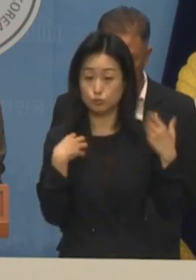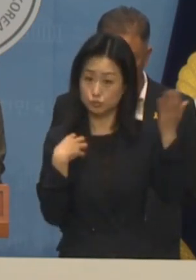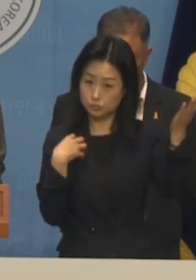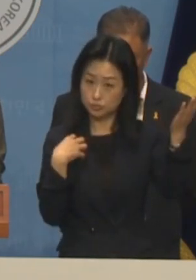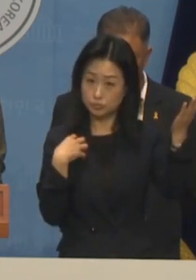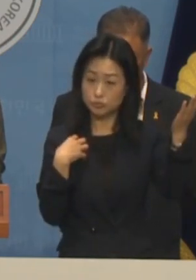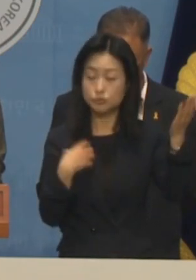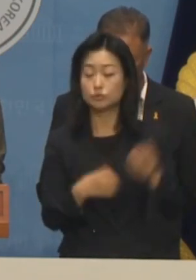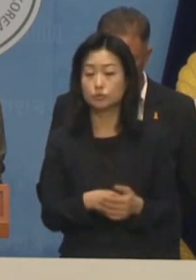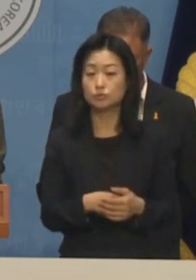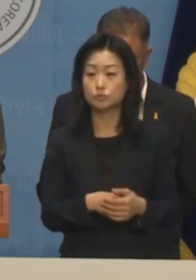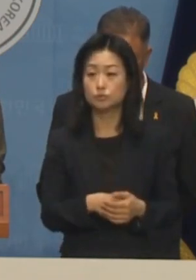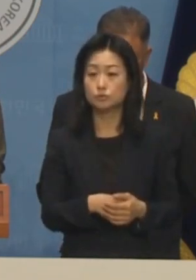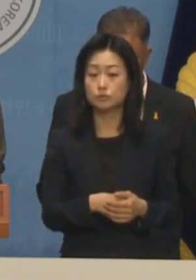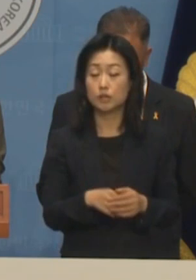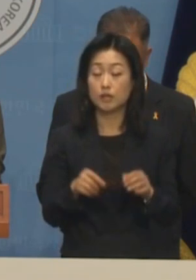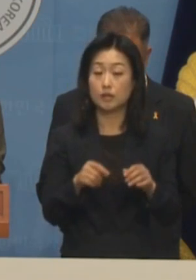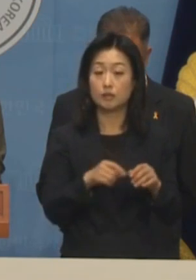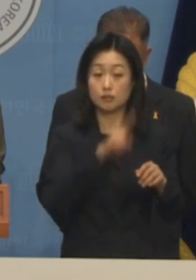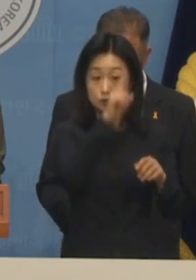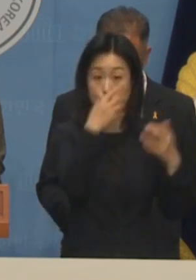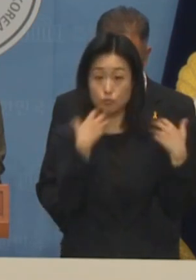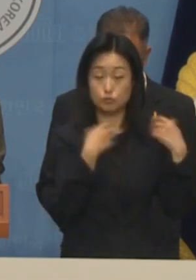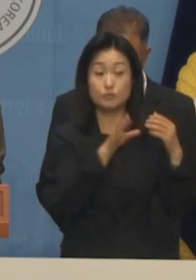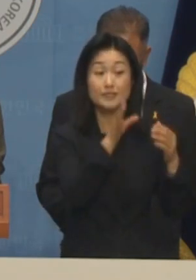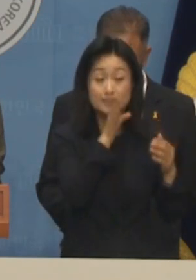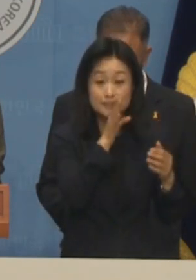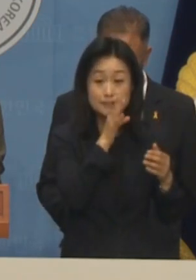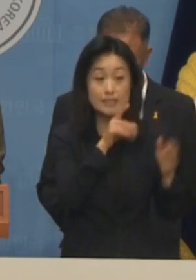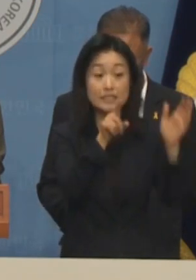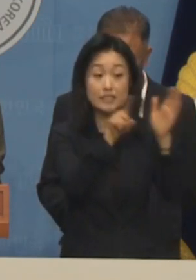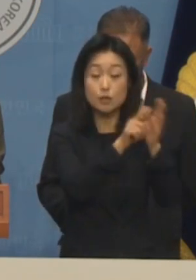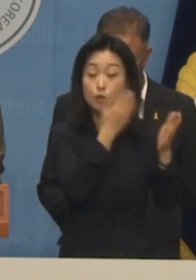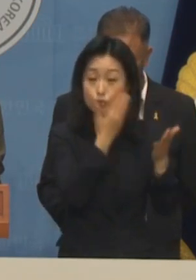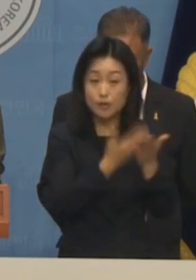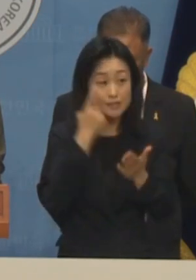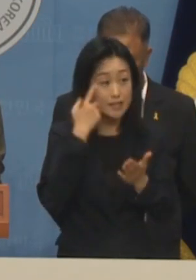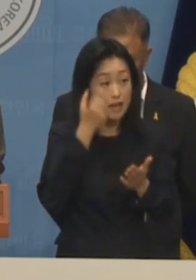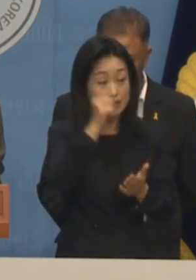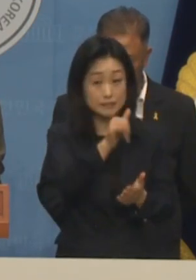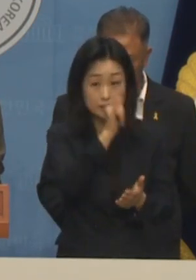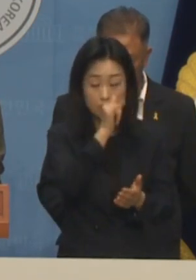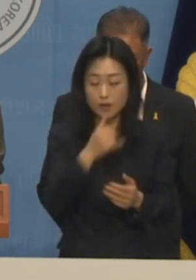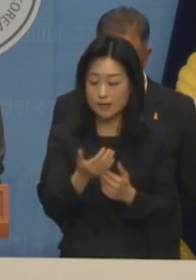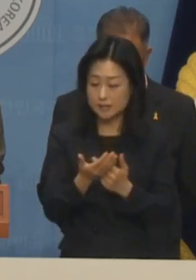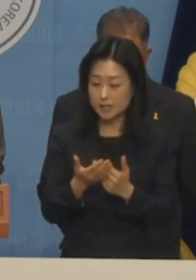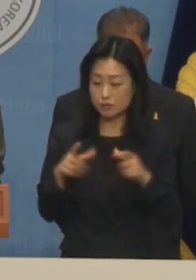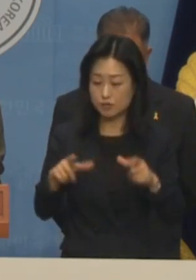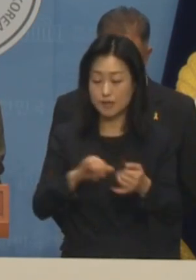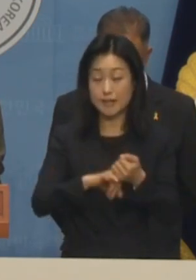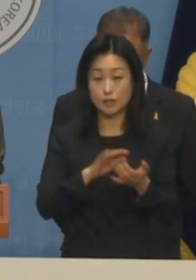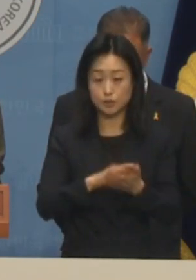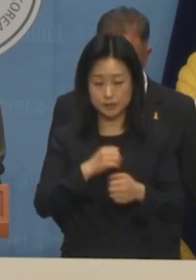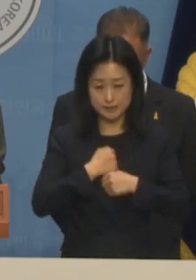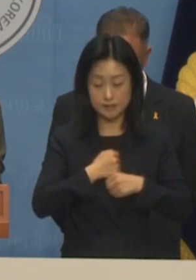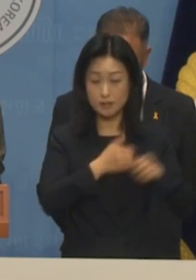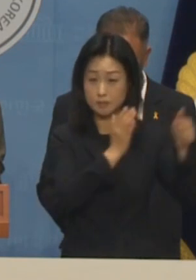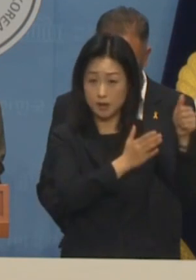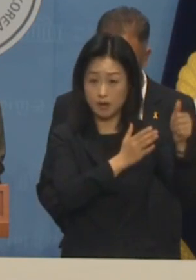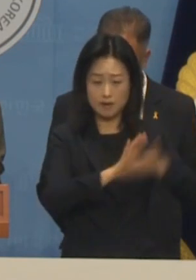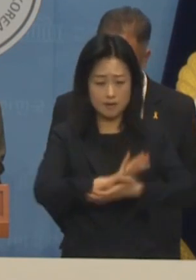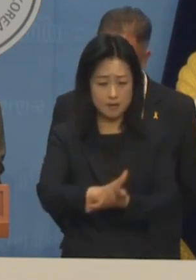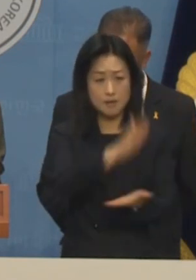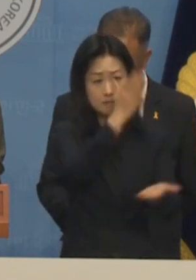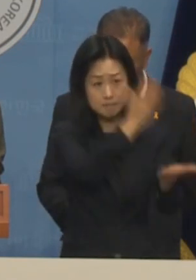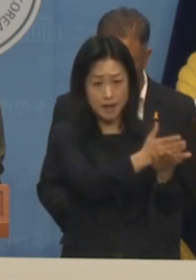국토부가 정부 부처로서 신뢰를 중요하게 여긴다면 제주 도민과의 약속을 짓밟는